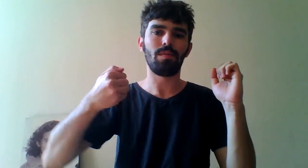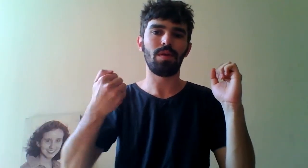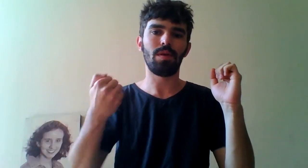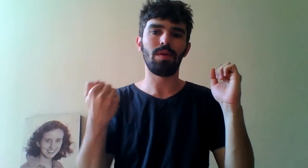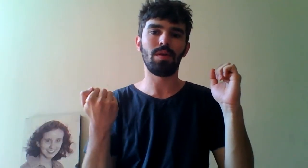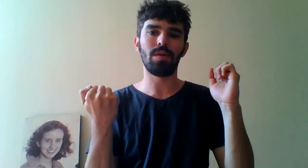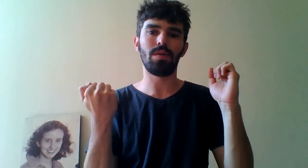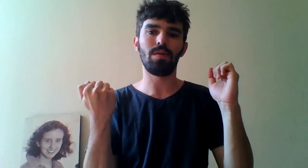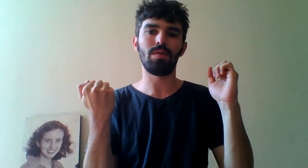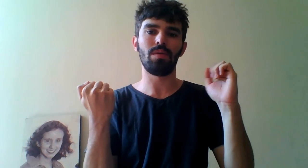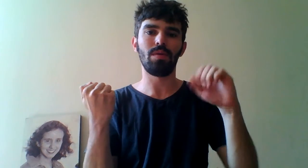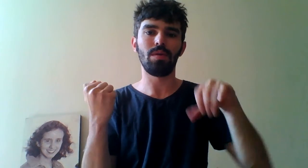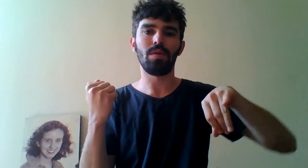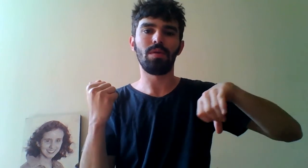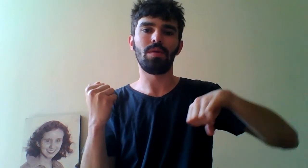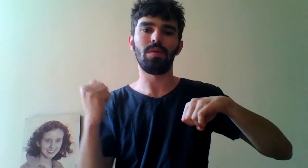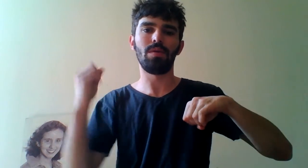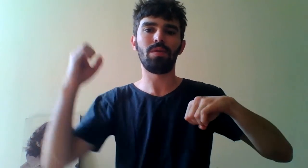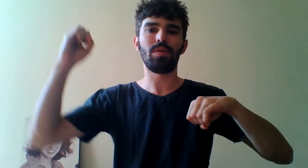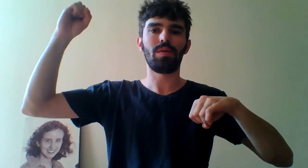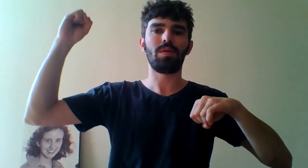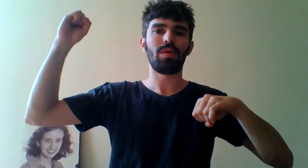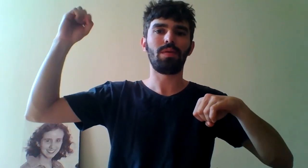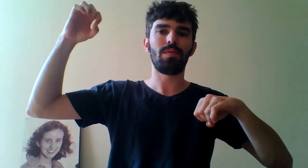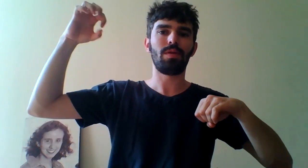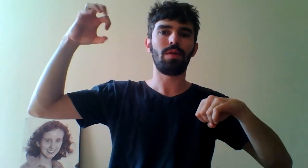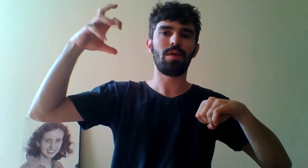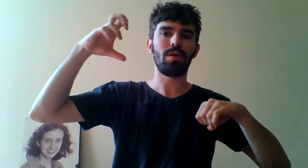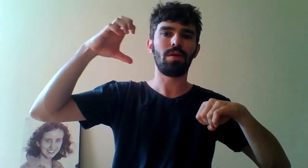Vermelho Luzes a brilhar